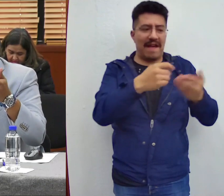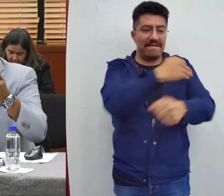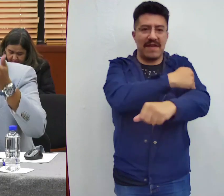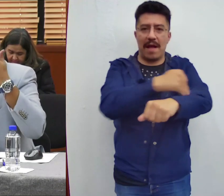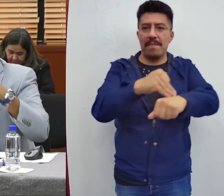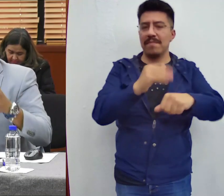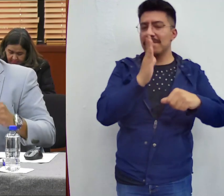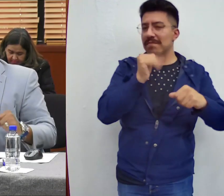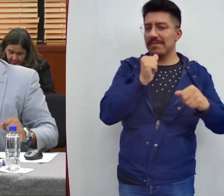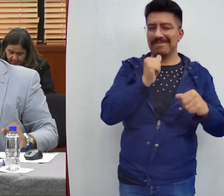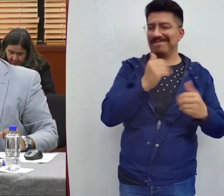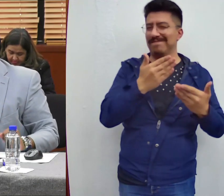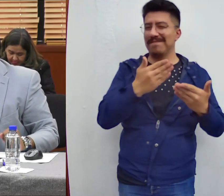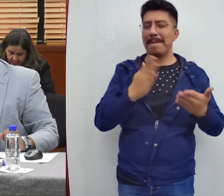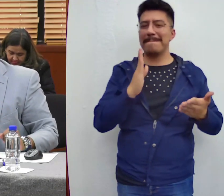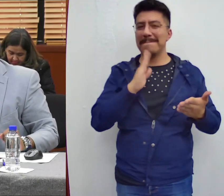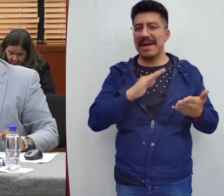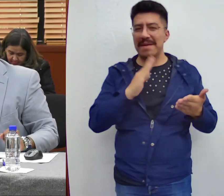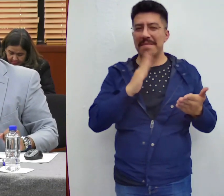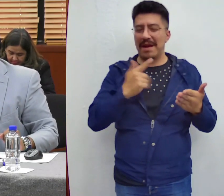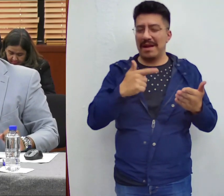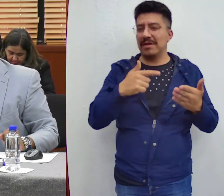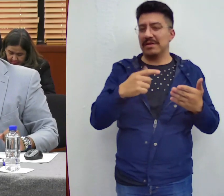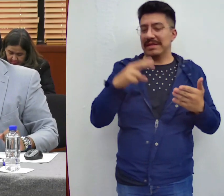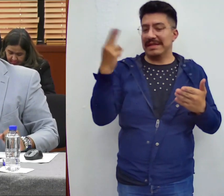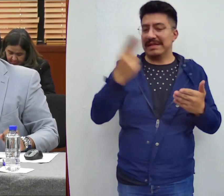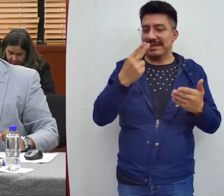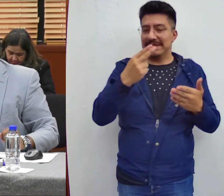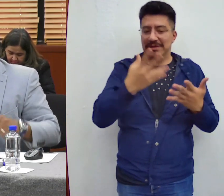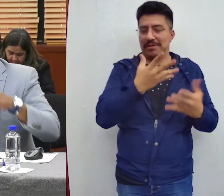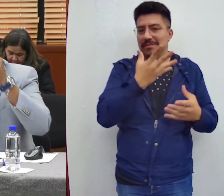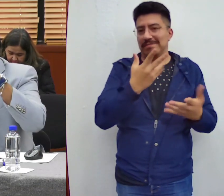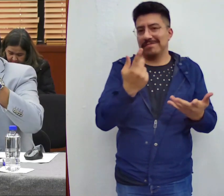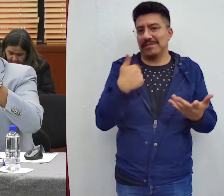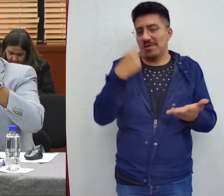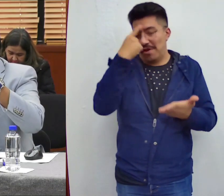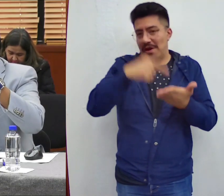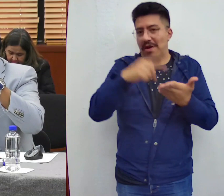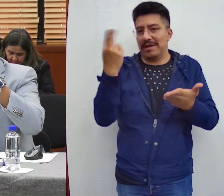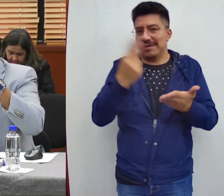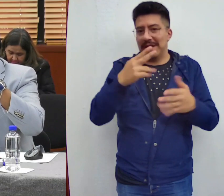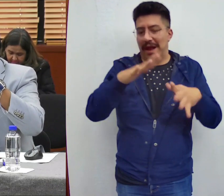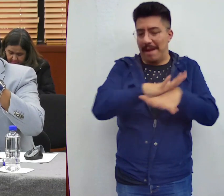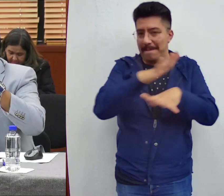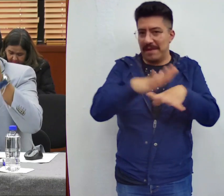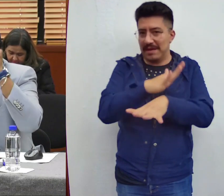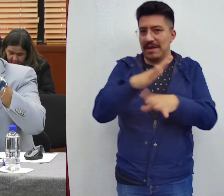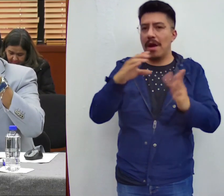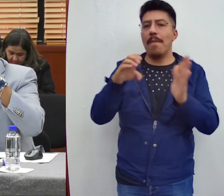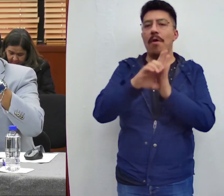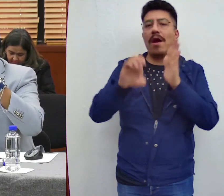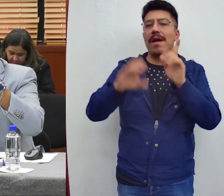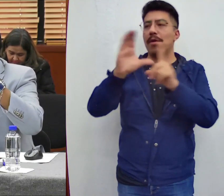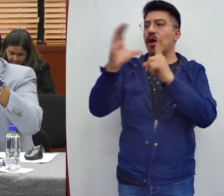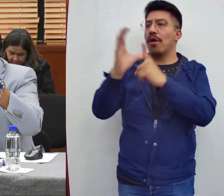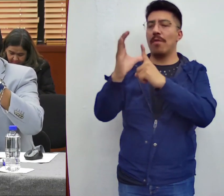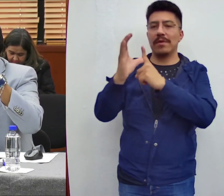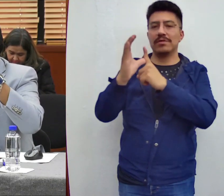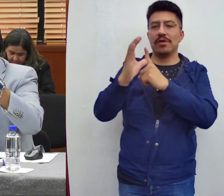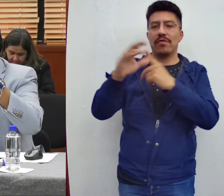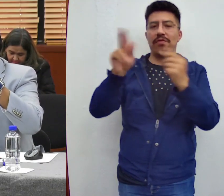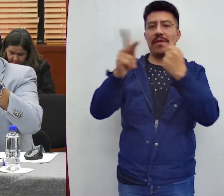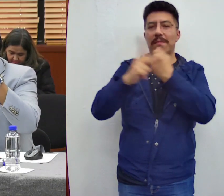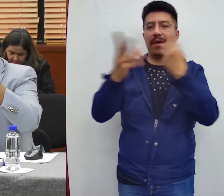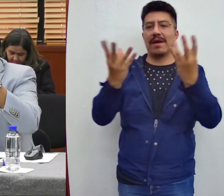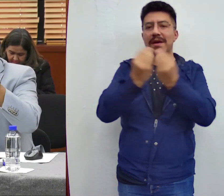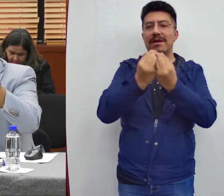familia. Incluso es una de las áreas de oportunidad que mencionaremos en lo sucesivo. La Convención de Naciones Unidas establece un artículo sobre el